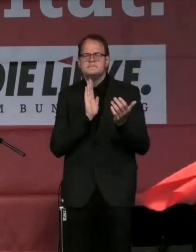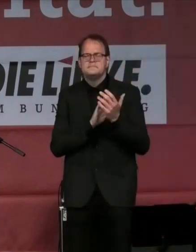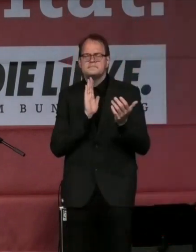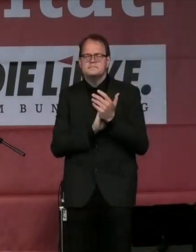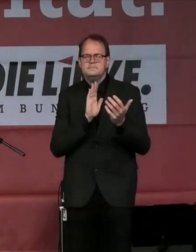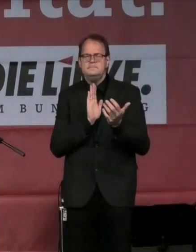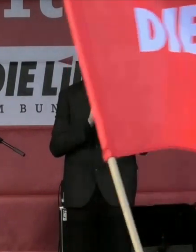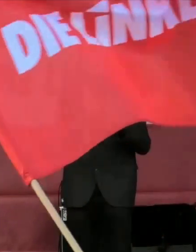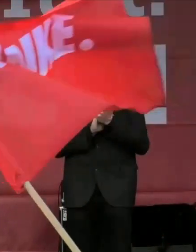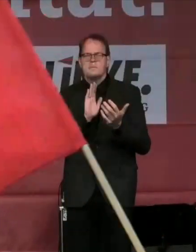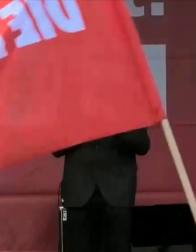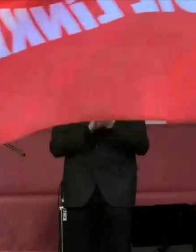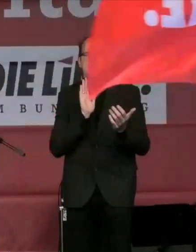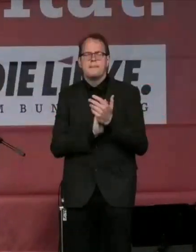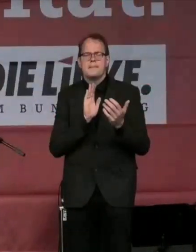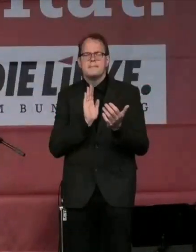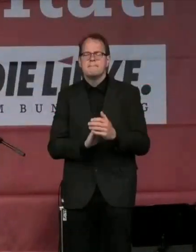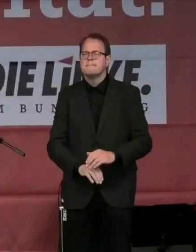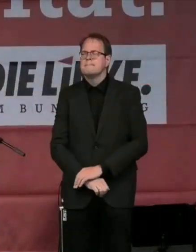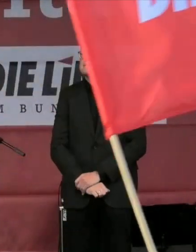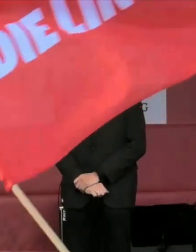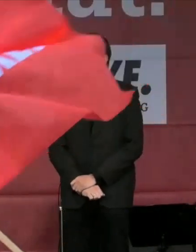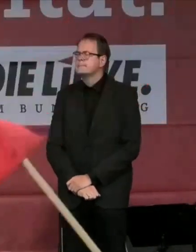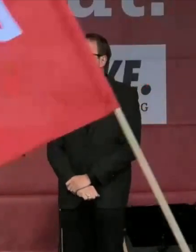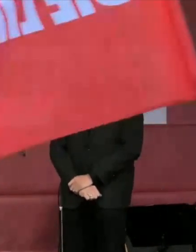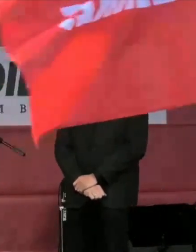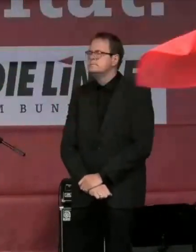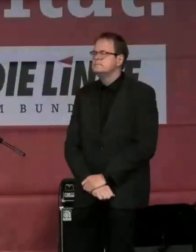müssen wenn sie schleunigst beenden wir brauchen abrüstung